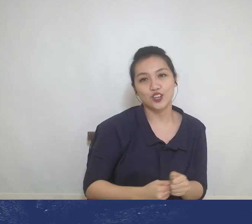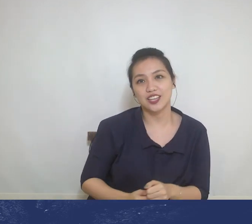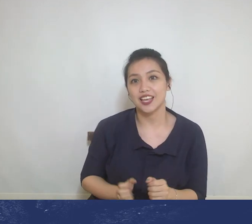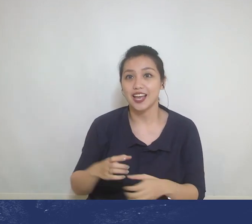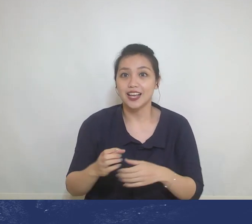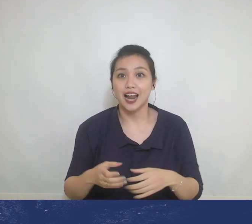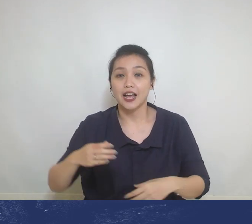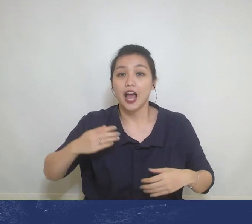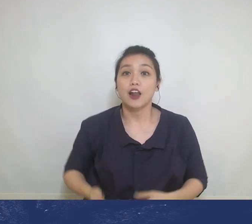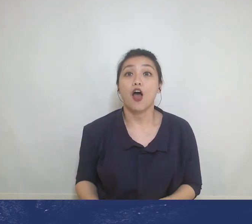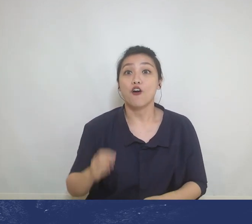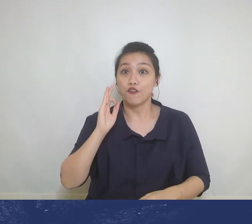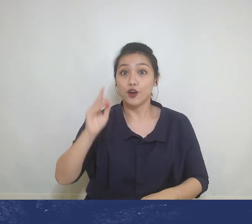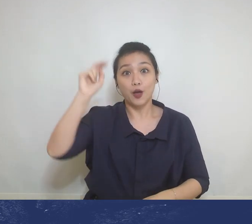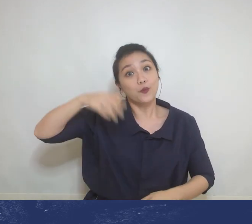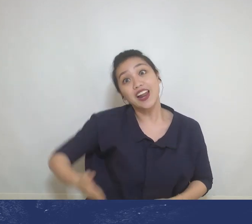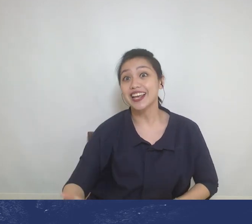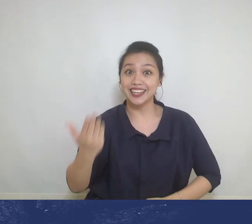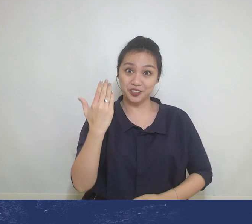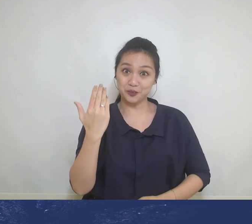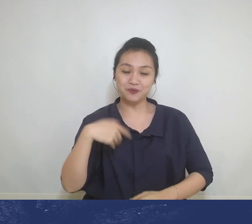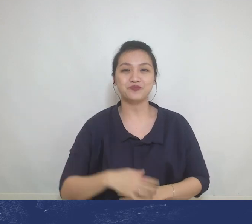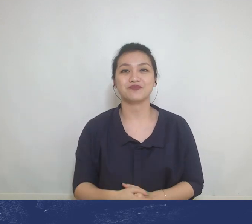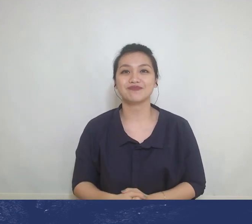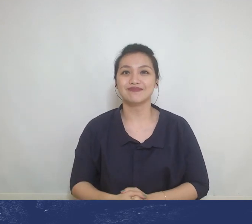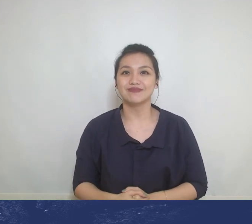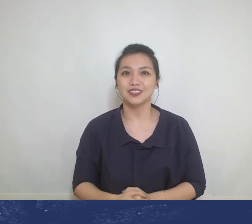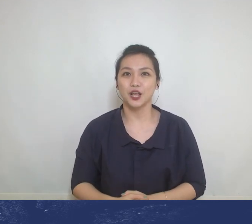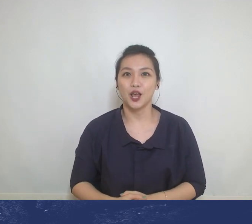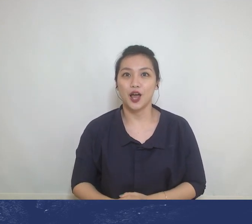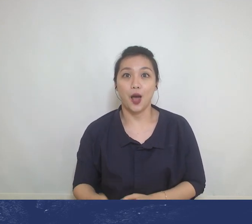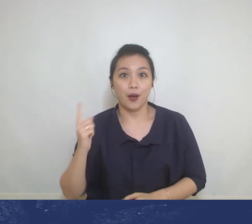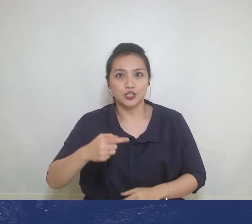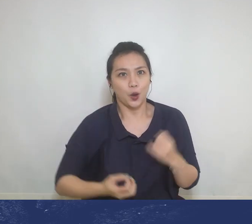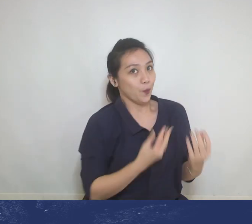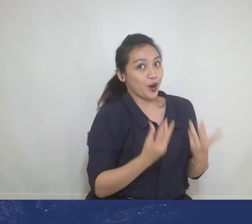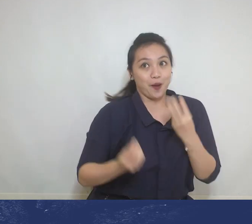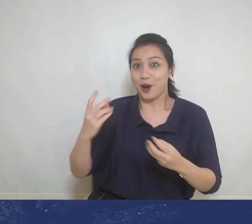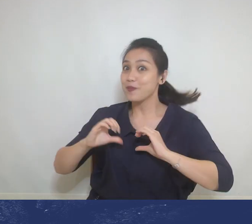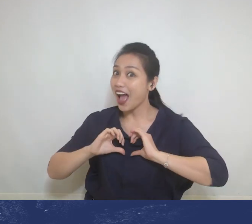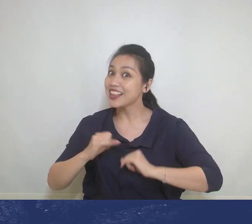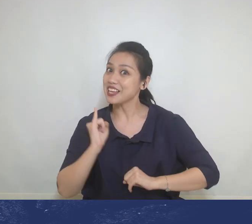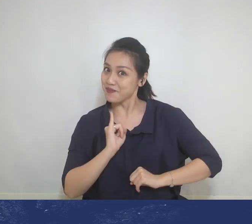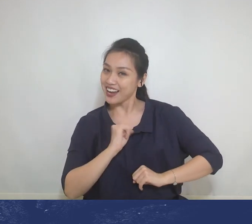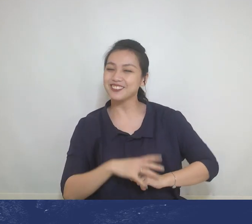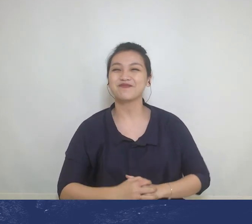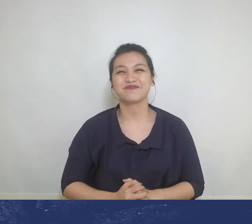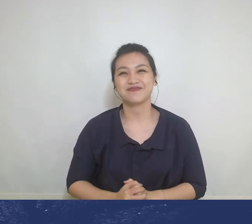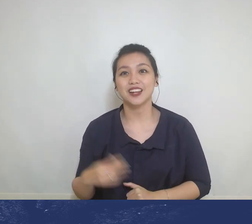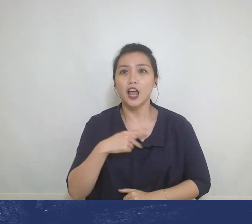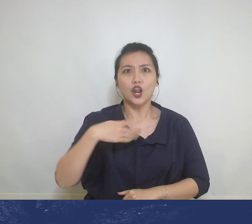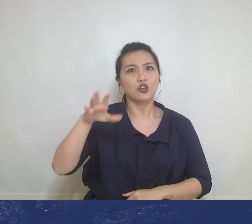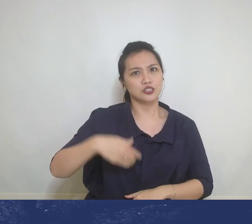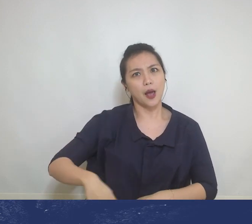The Living Bible? Kami berharap Anda masih tetap semangat dan berapi-api untuk mengikuti kegerakan Living Bible ya. Kita